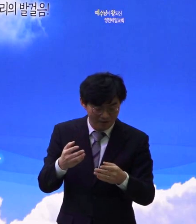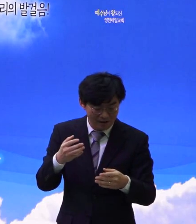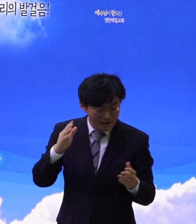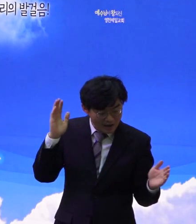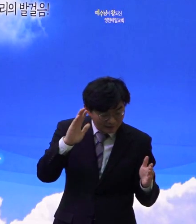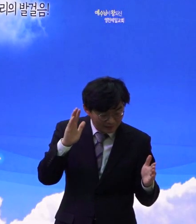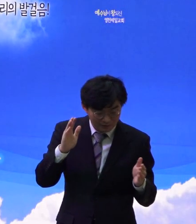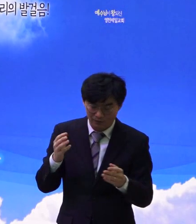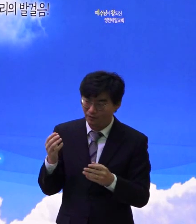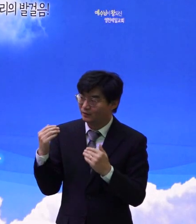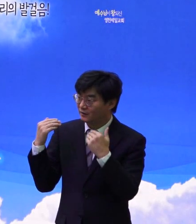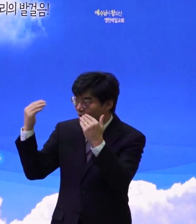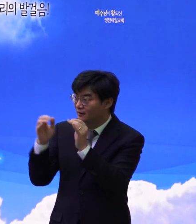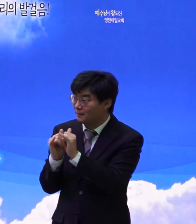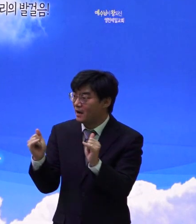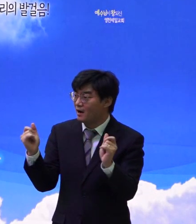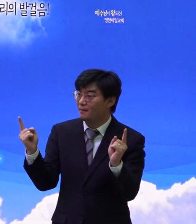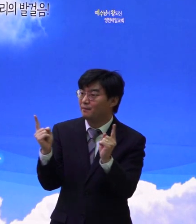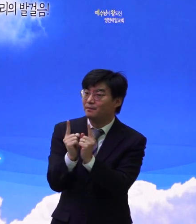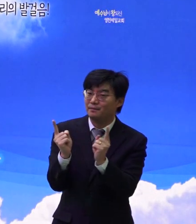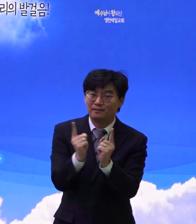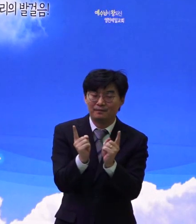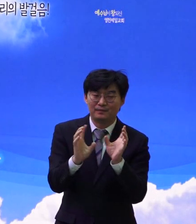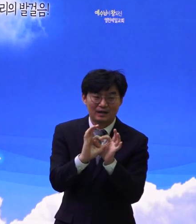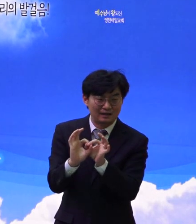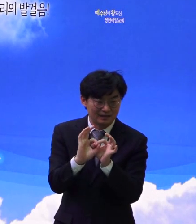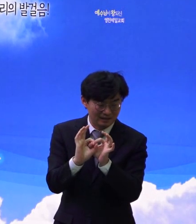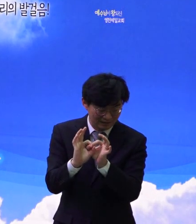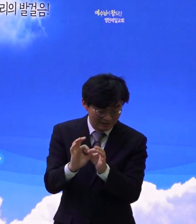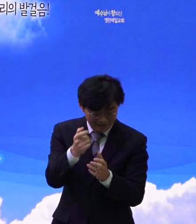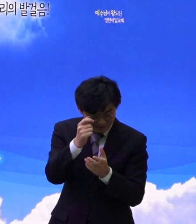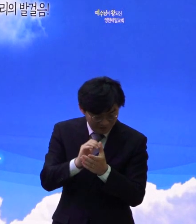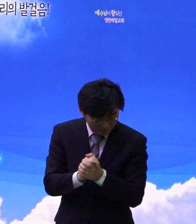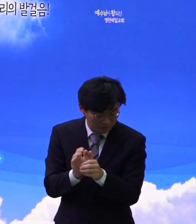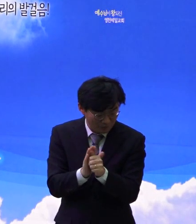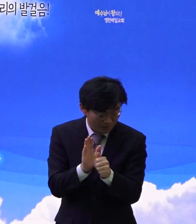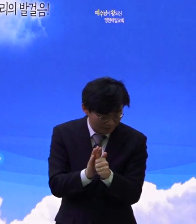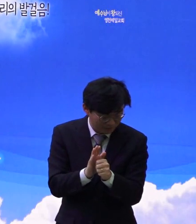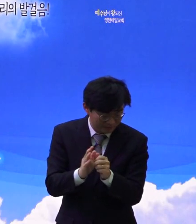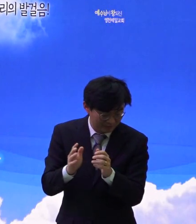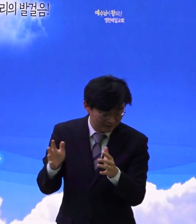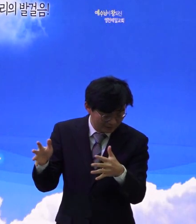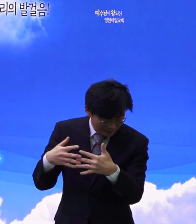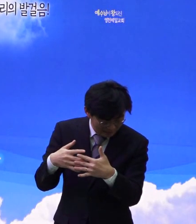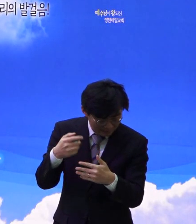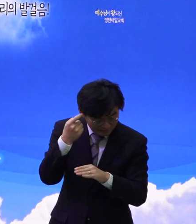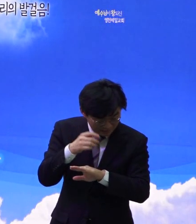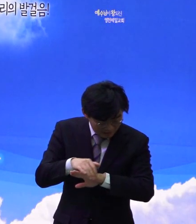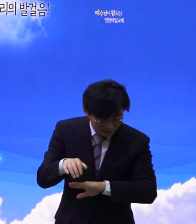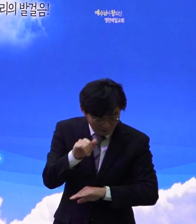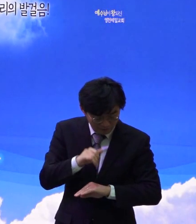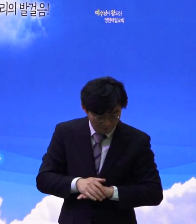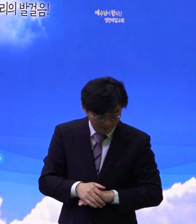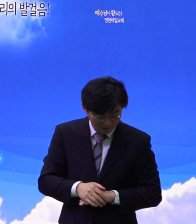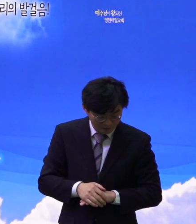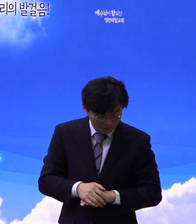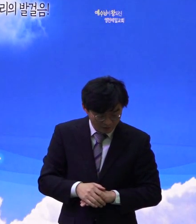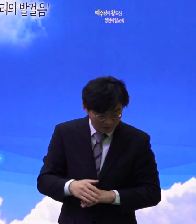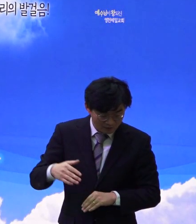품고 여러분 다음 세대 중보했으면 좋겠습니다. 그리고 그날에 다음 세대 교사 축제가 있습니다. 이거는